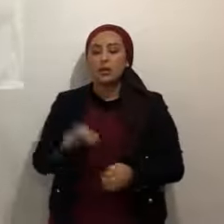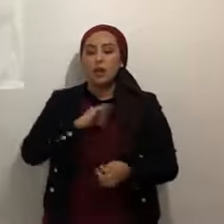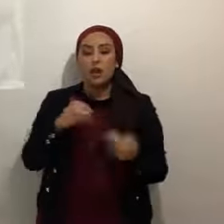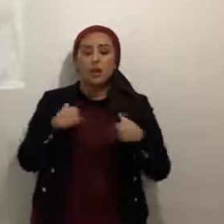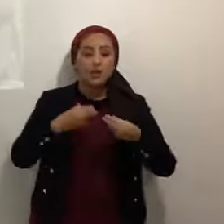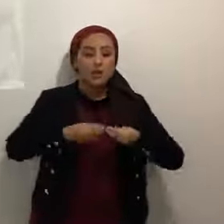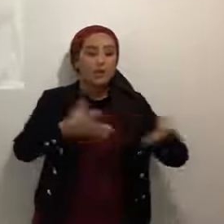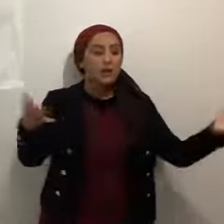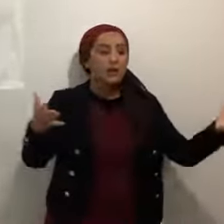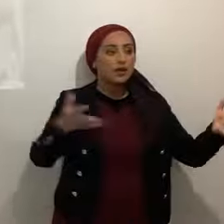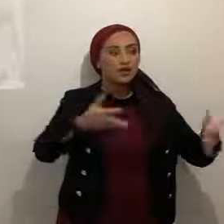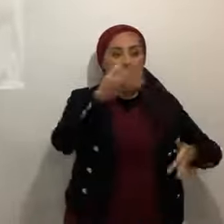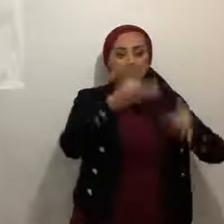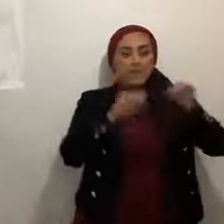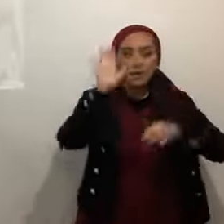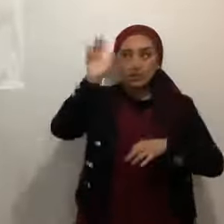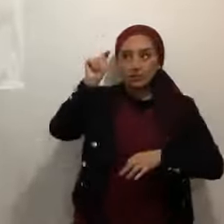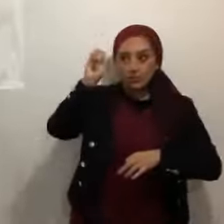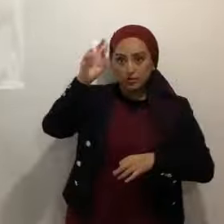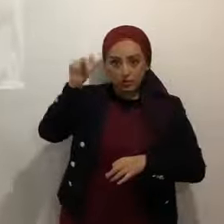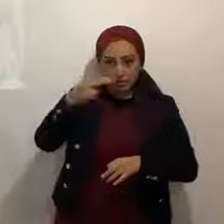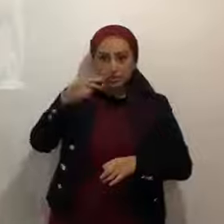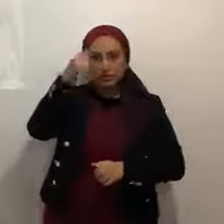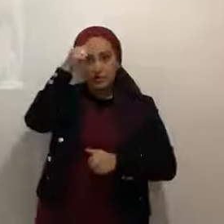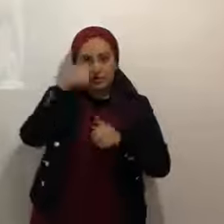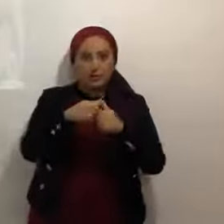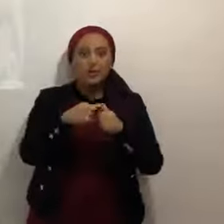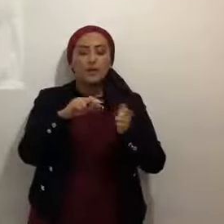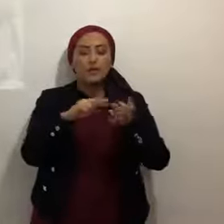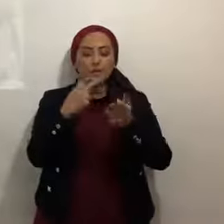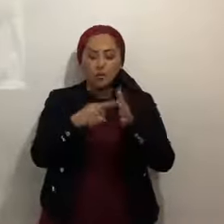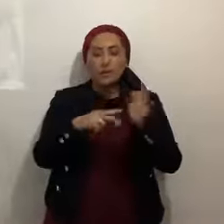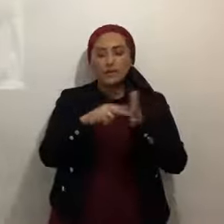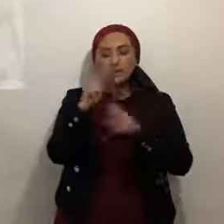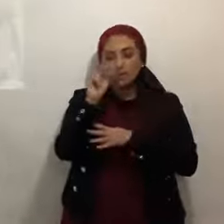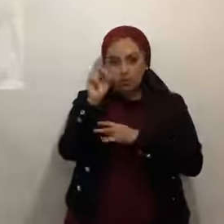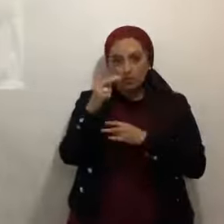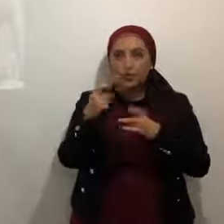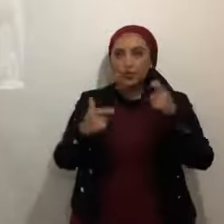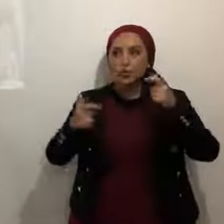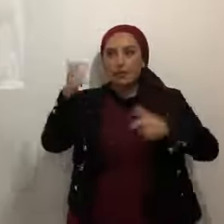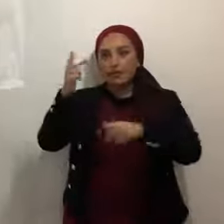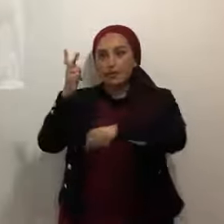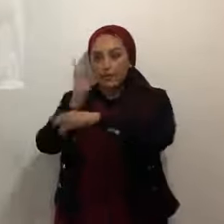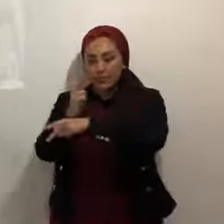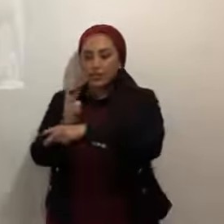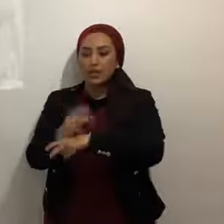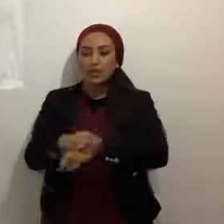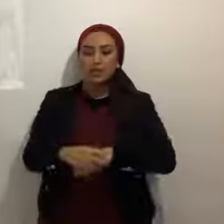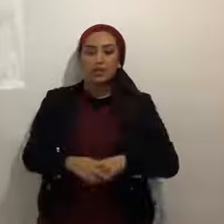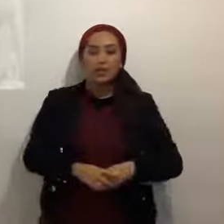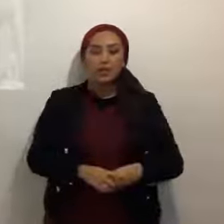justicia, o sea, tu Torah, justicia. Recuerden que es Torah. En grande congregación, y aquí no refrené mis